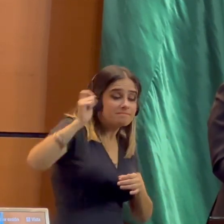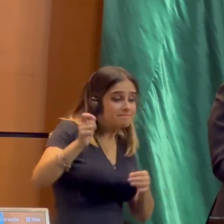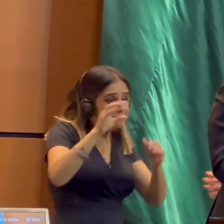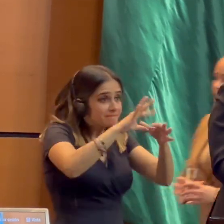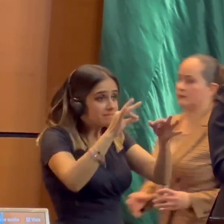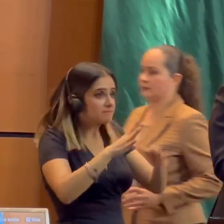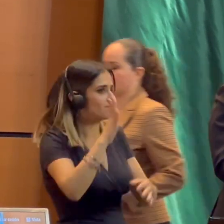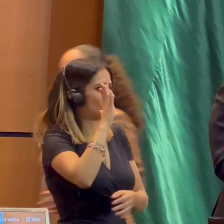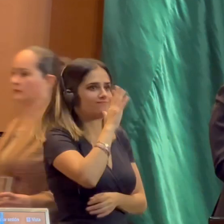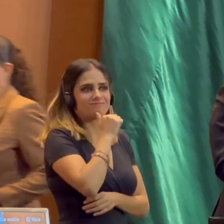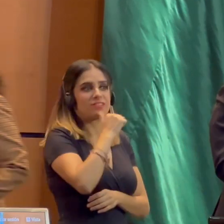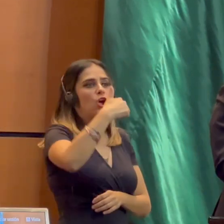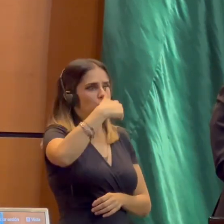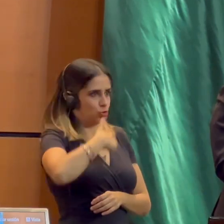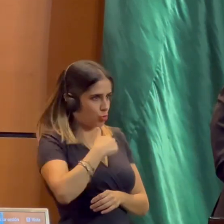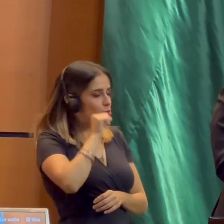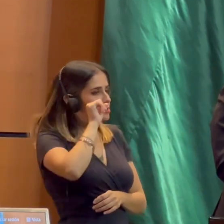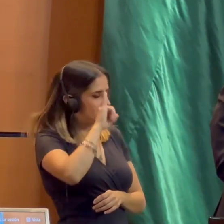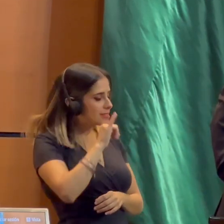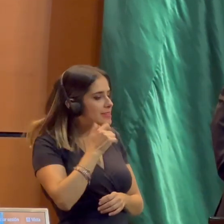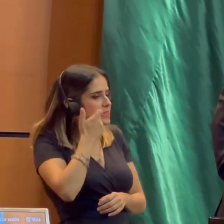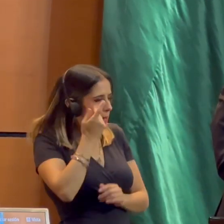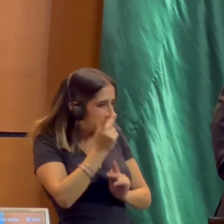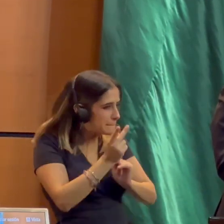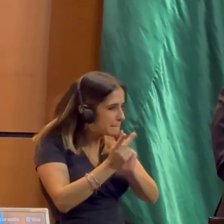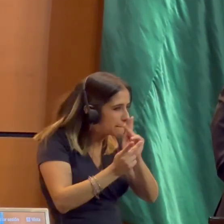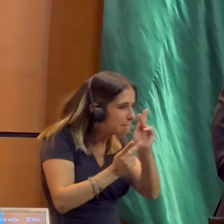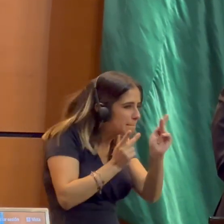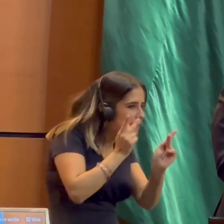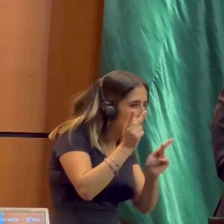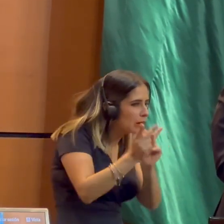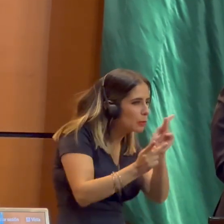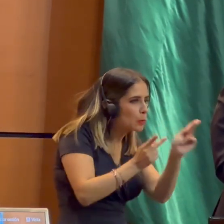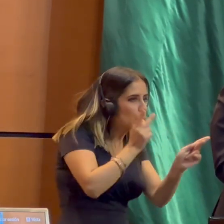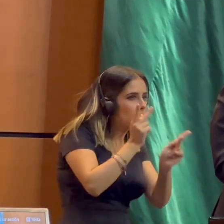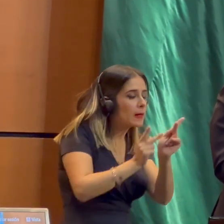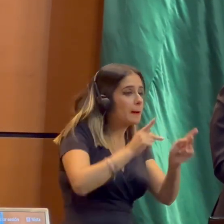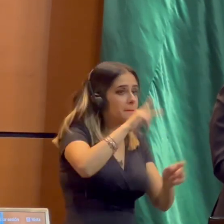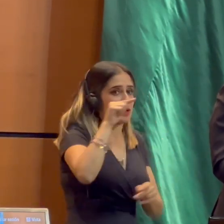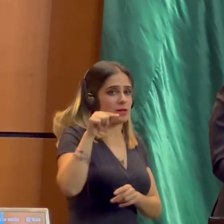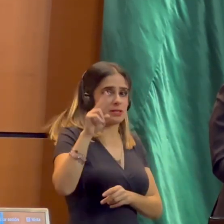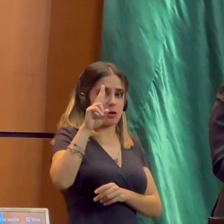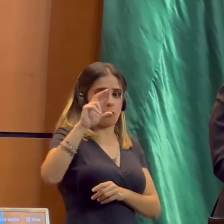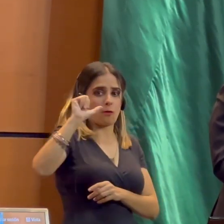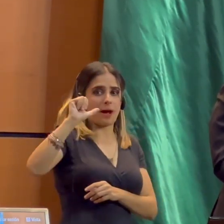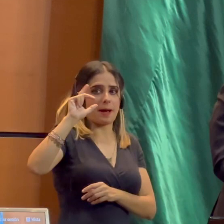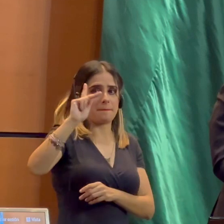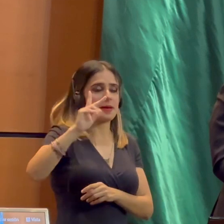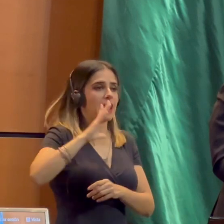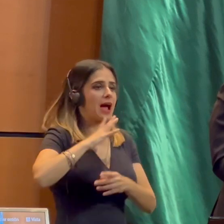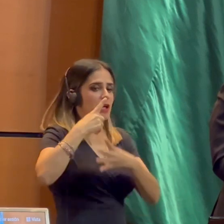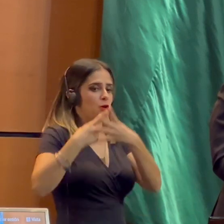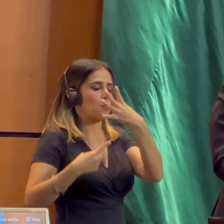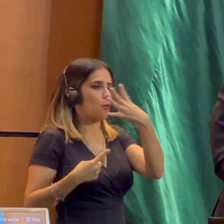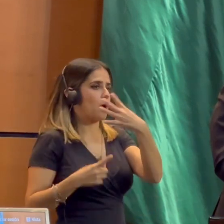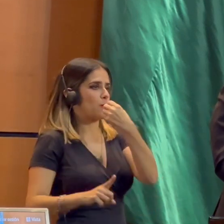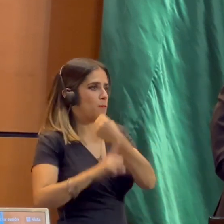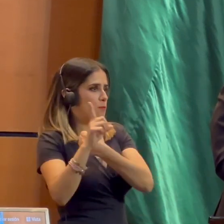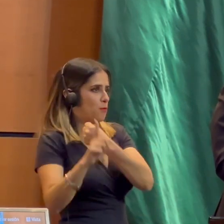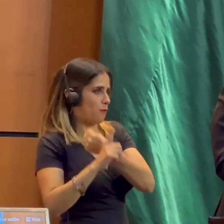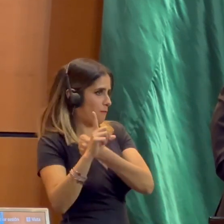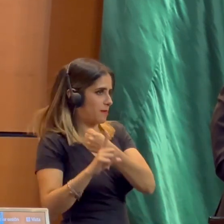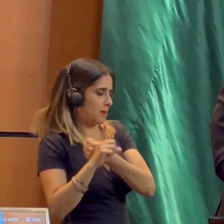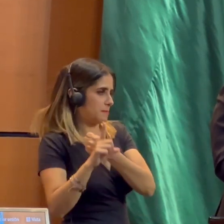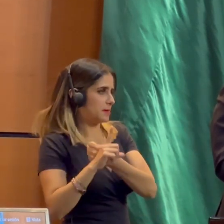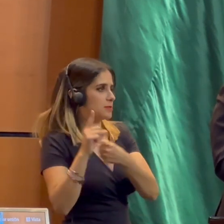この UFO、UAP の問題大きく分けて4つあります。一つは先ほど申